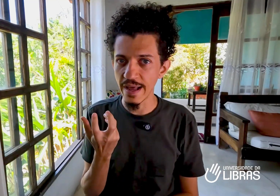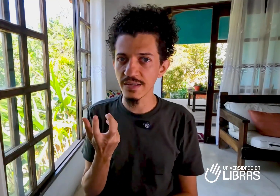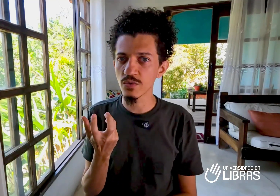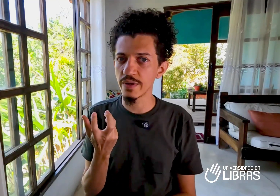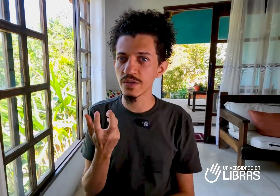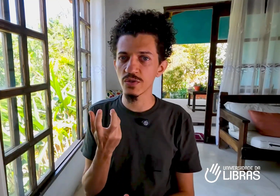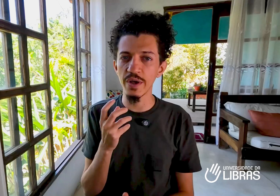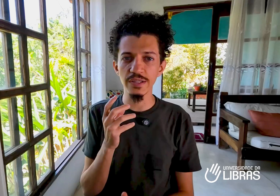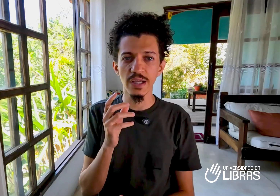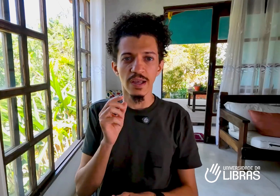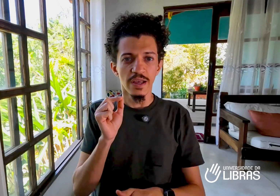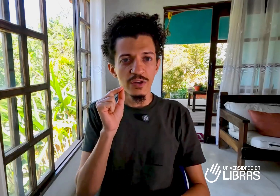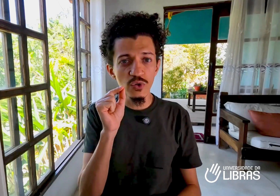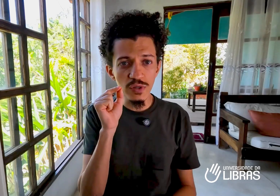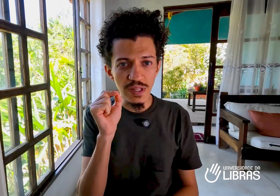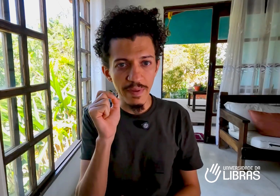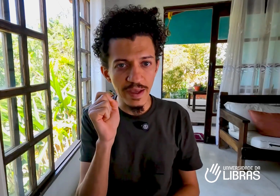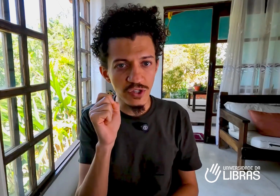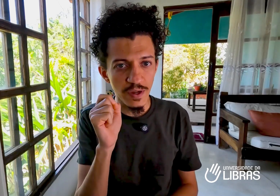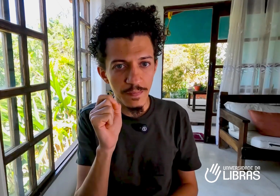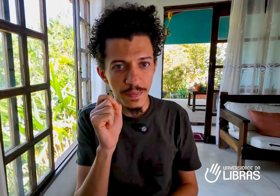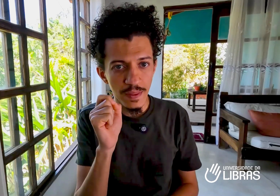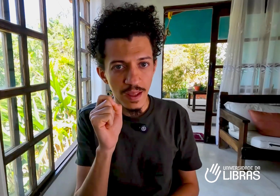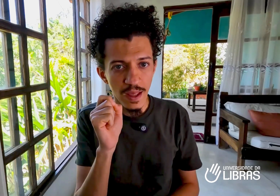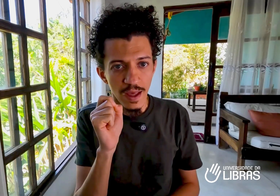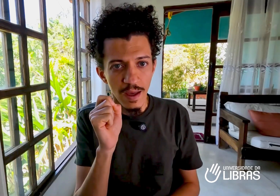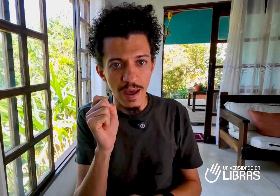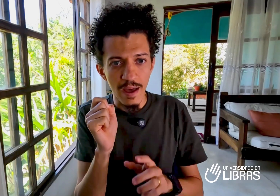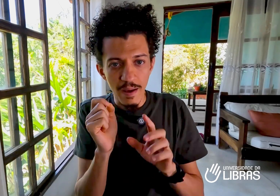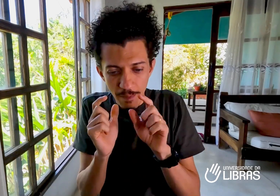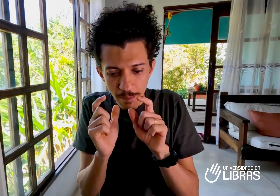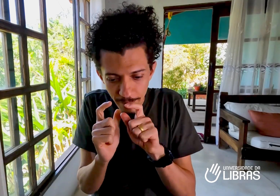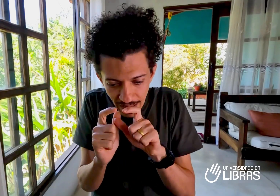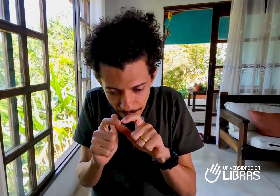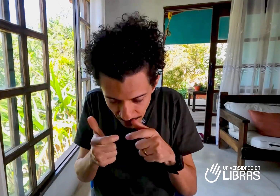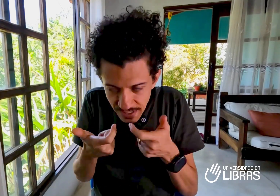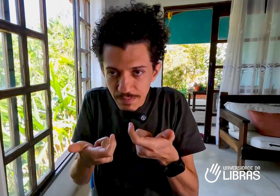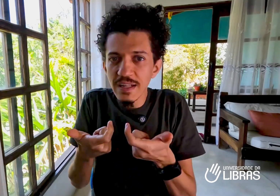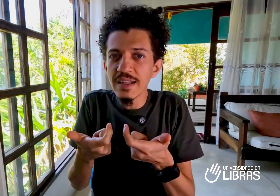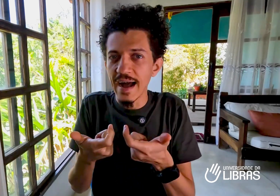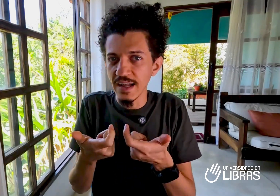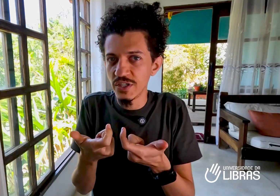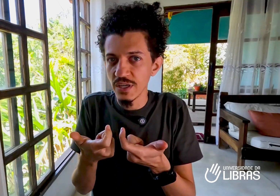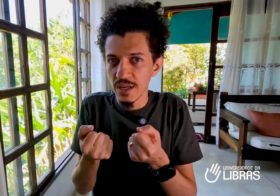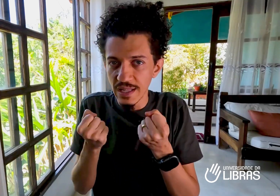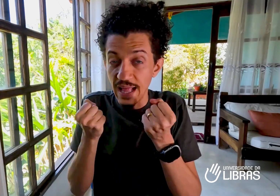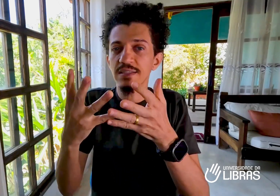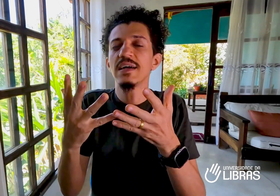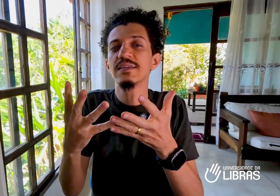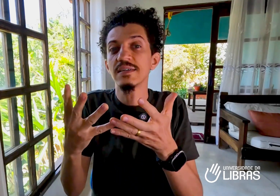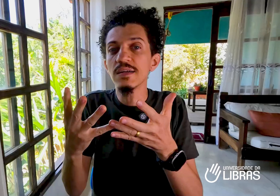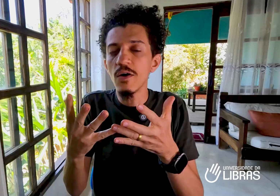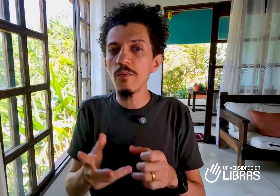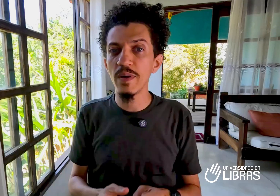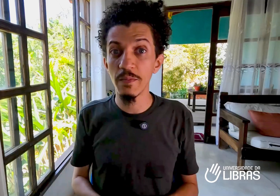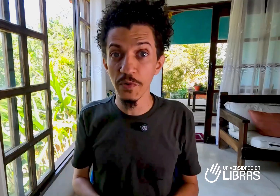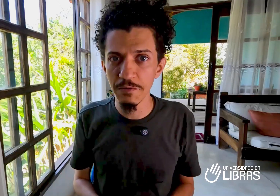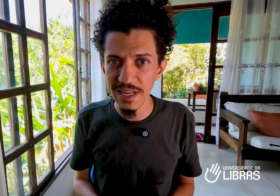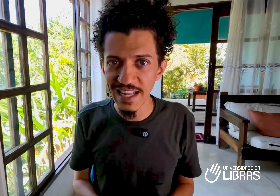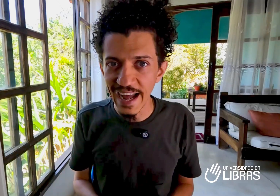nessas conexões justamente pela possibilidade da sinalização, pela